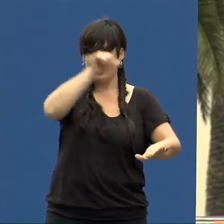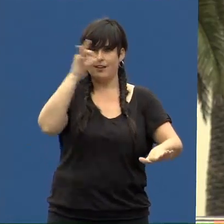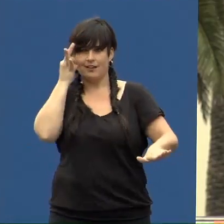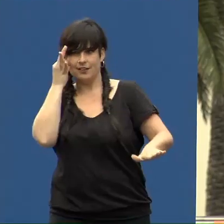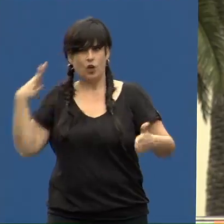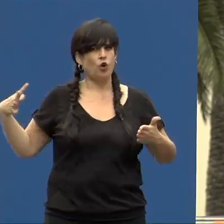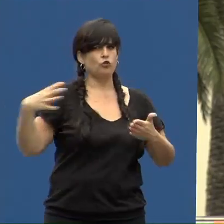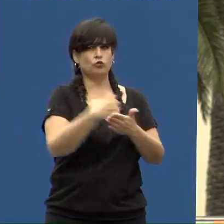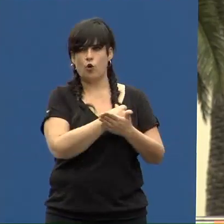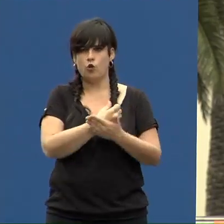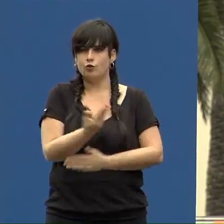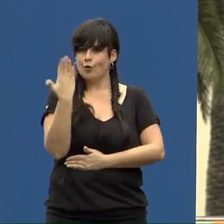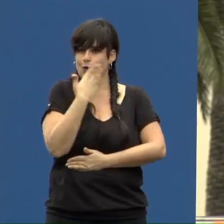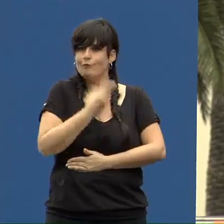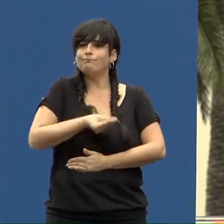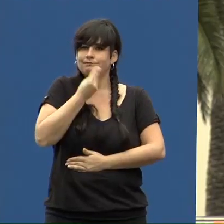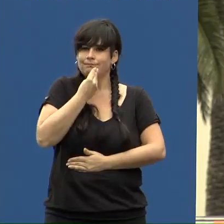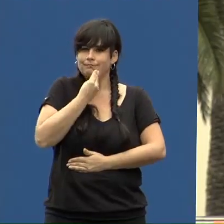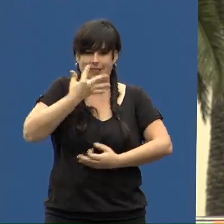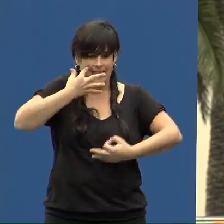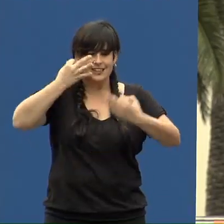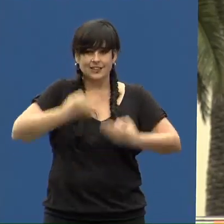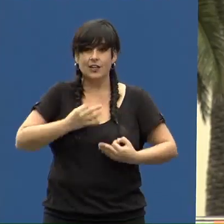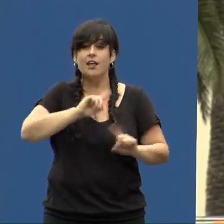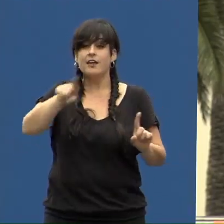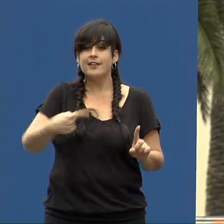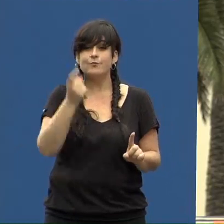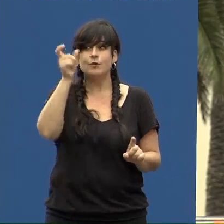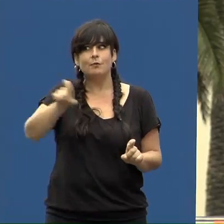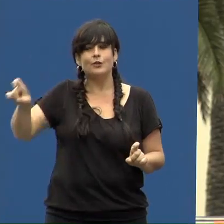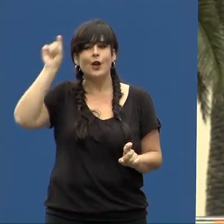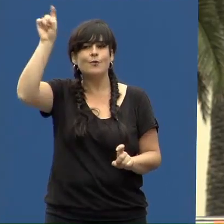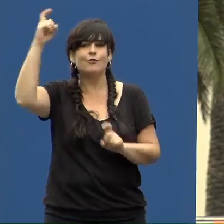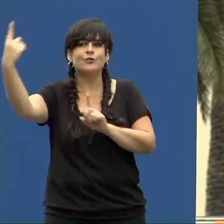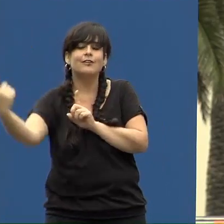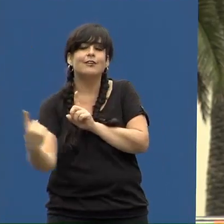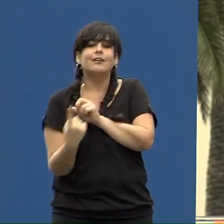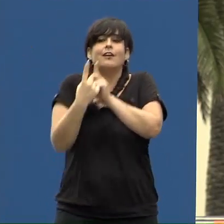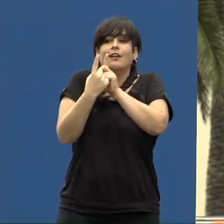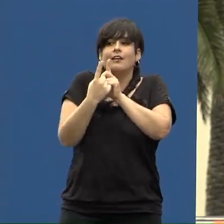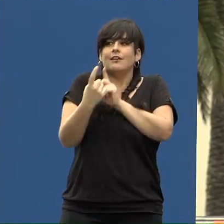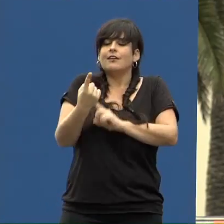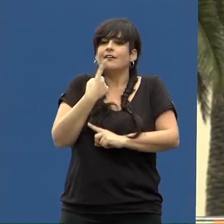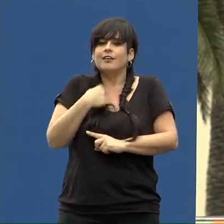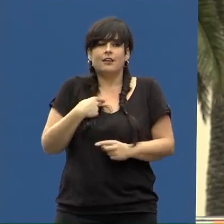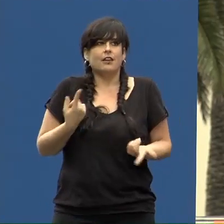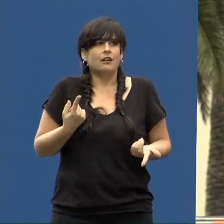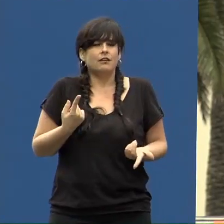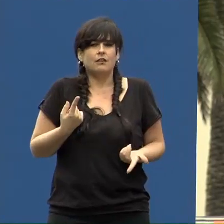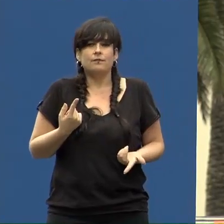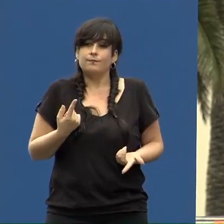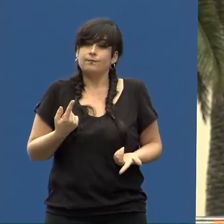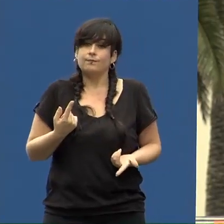escuela. Lo que es emocionante es que luego te venga una maestra por la calle y te diga, gracias a las becas comedor se ha reducido